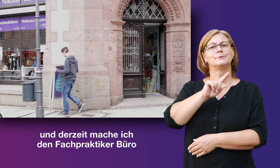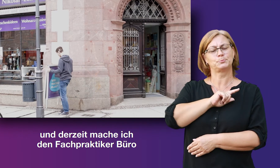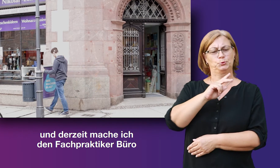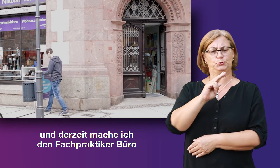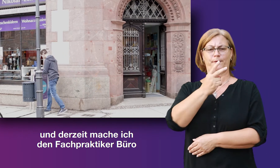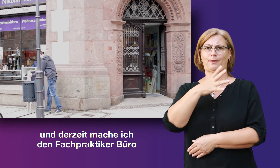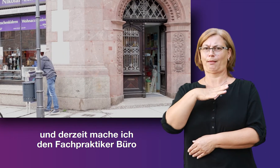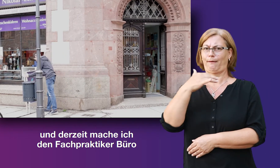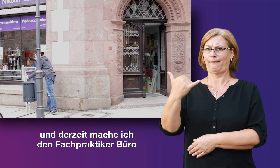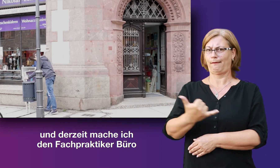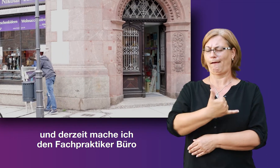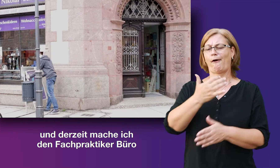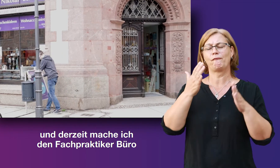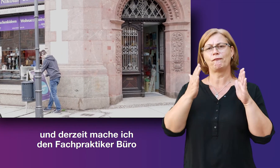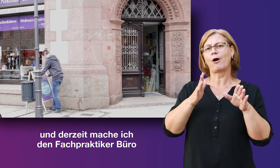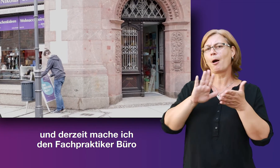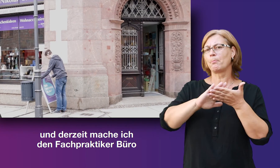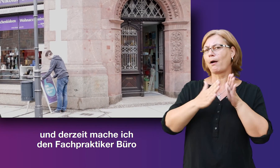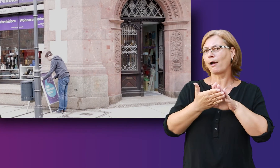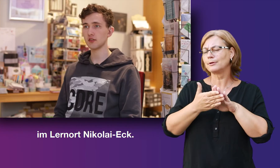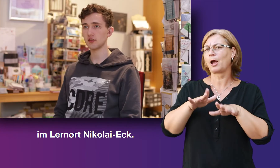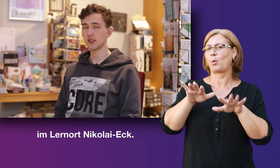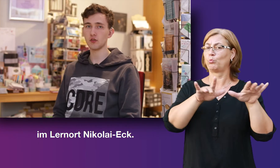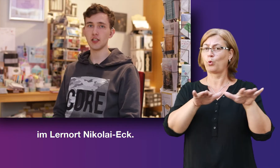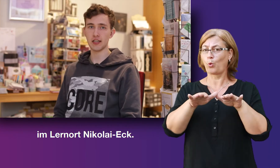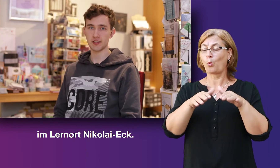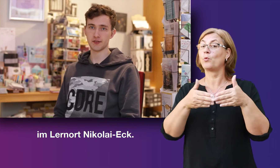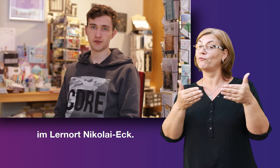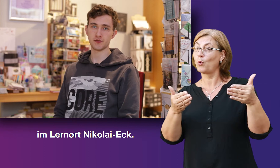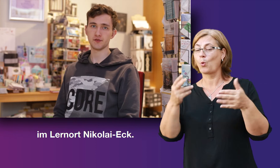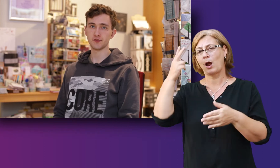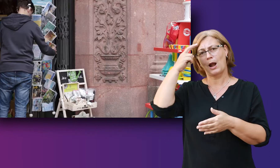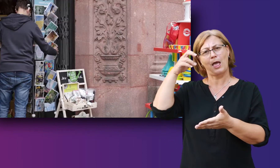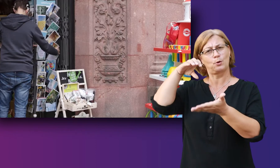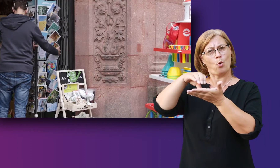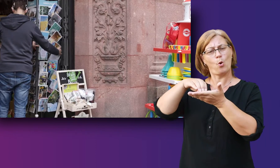derzeit mache ich Fachpraktikerbüro im Lernort Nikolai Eck.